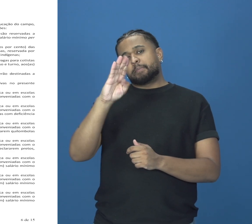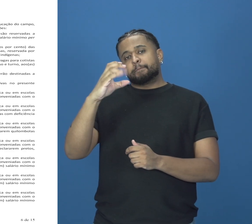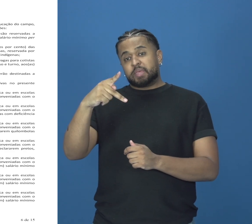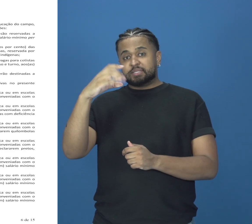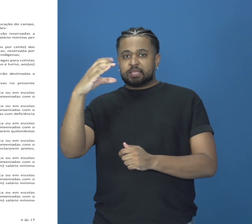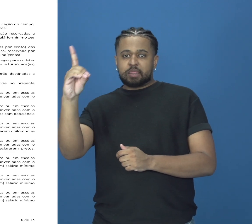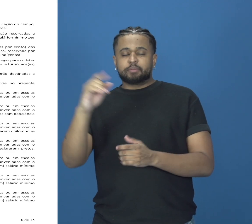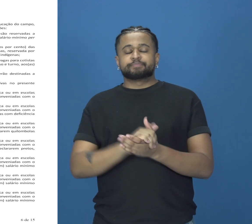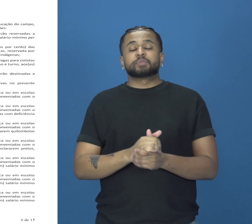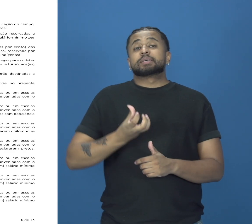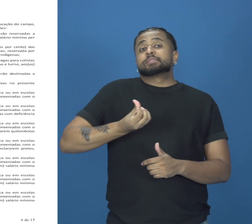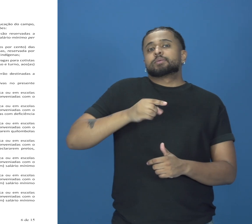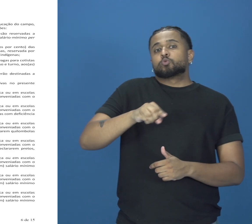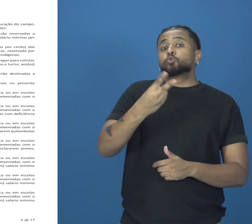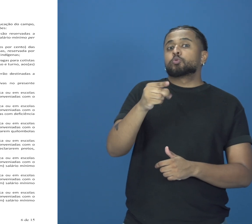LB_PCD.